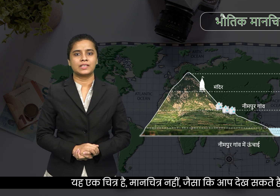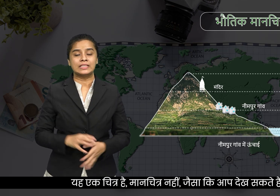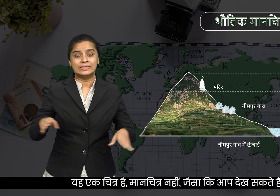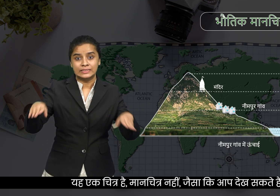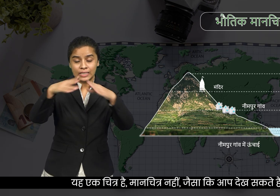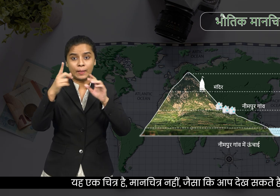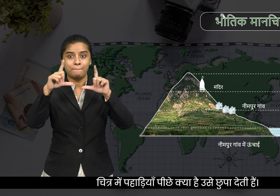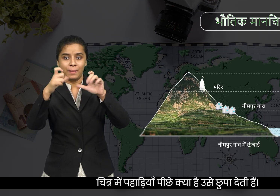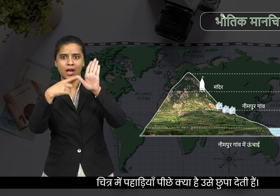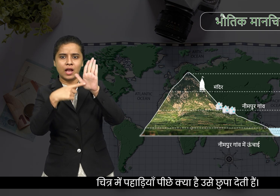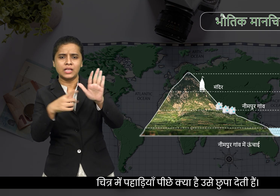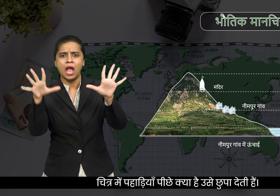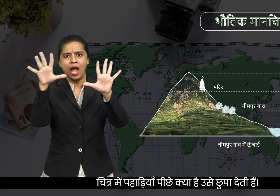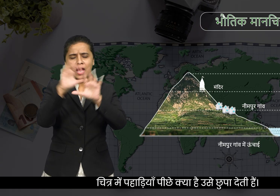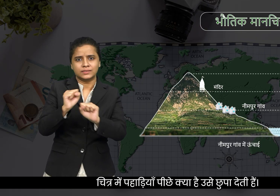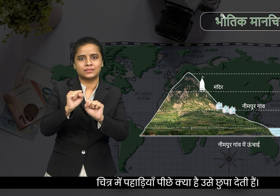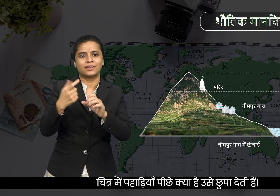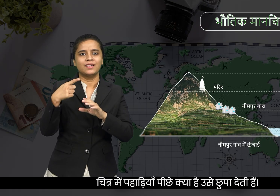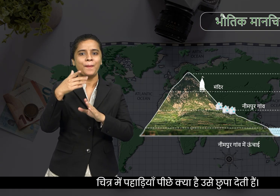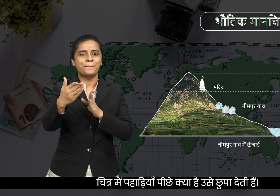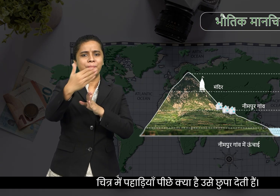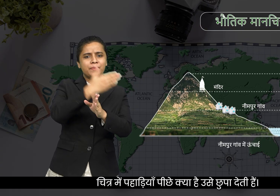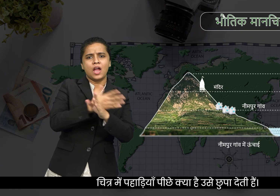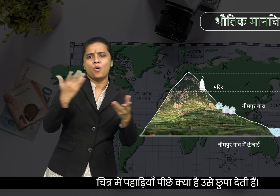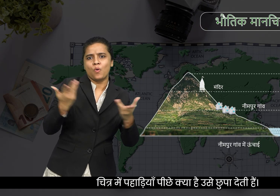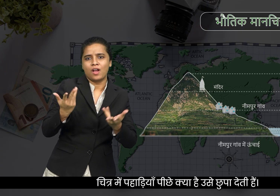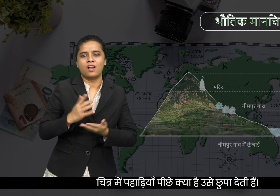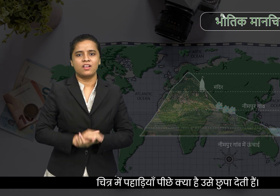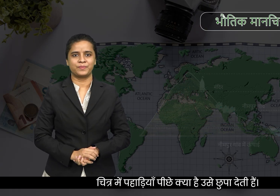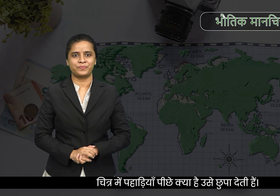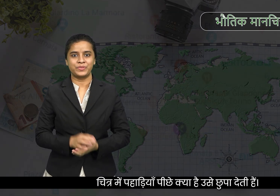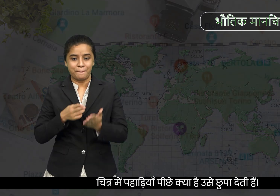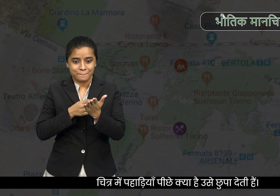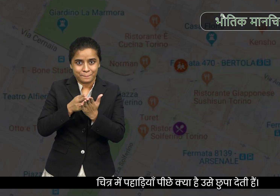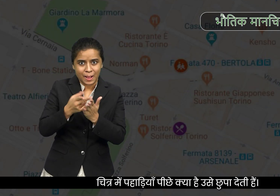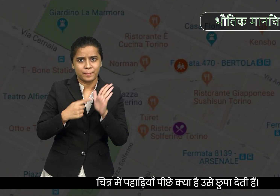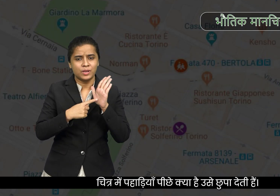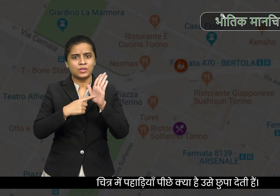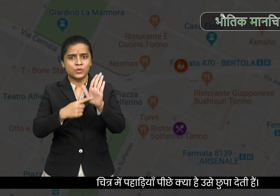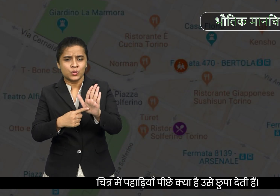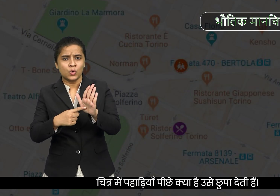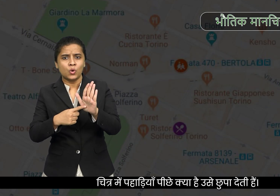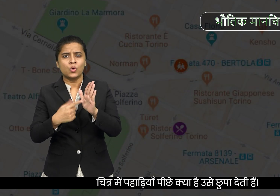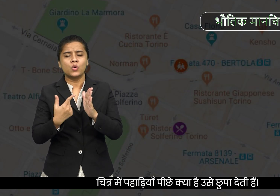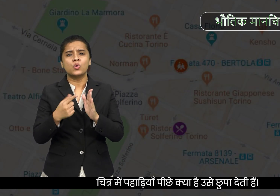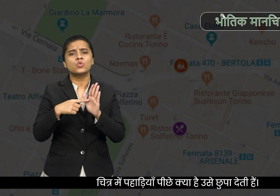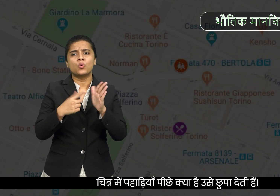सकते हैं, चित्र में पहाड़ियां उनके पीछे क्या है उसे छुपा देती हैं।